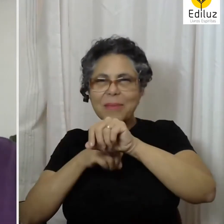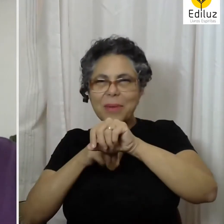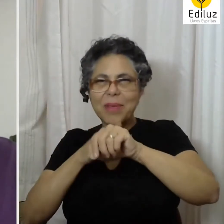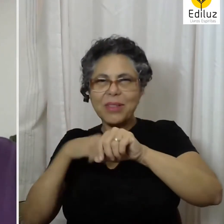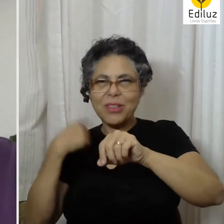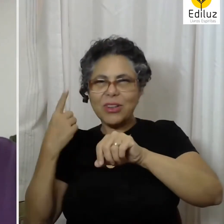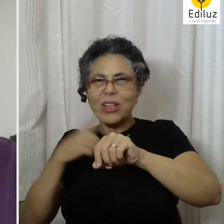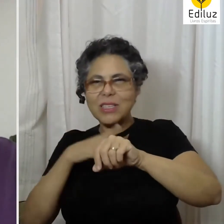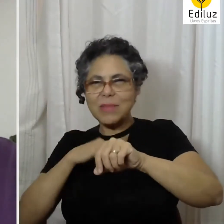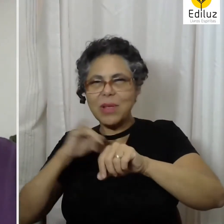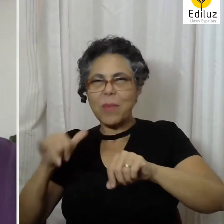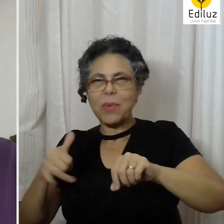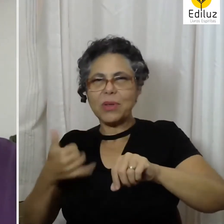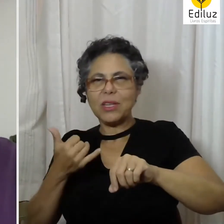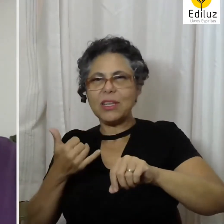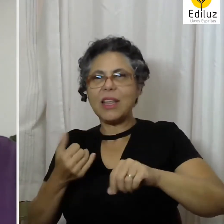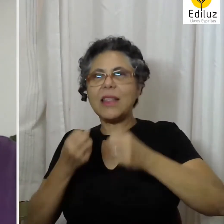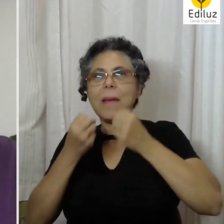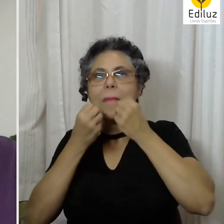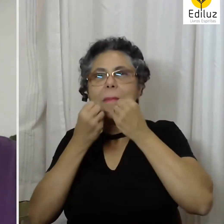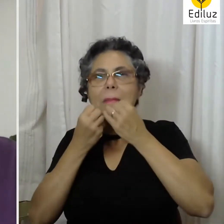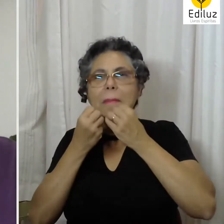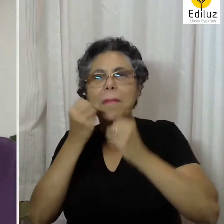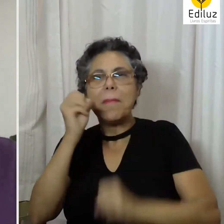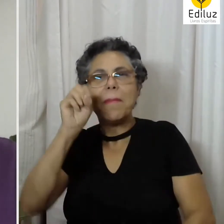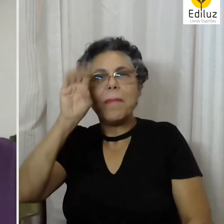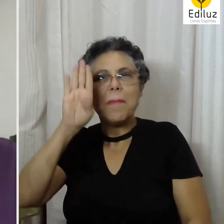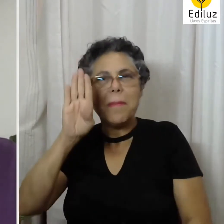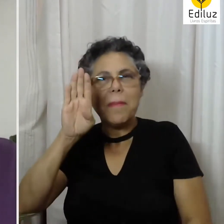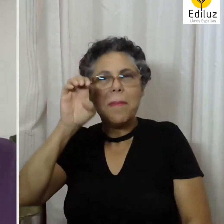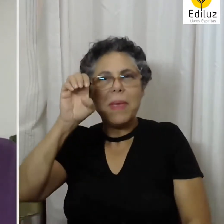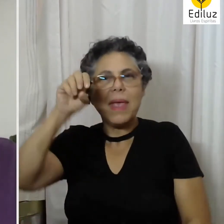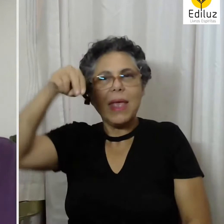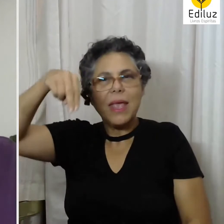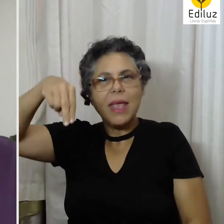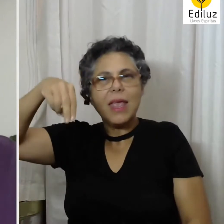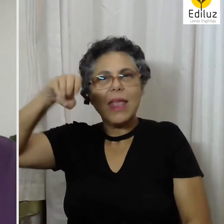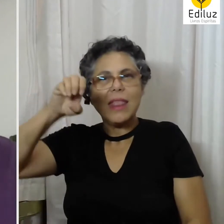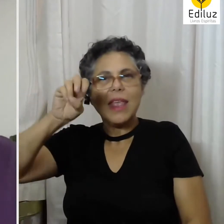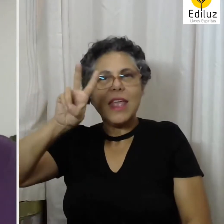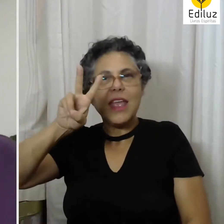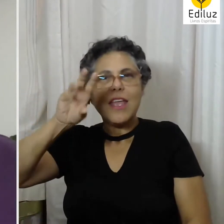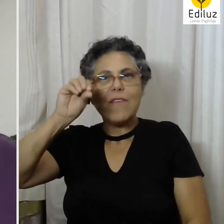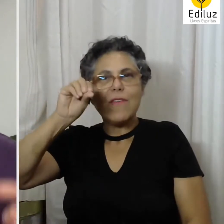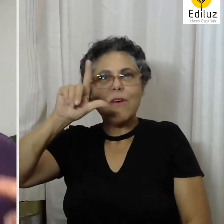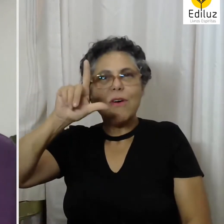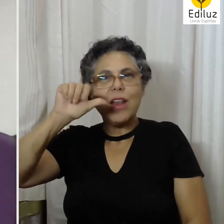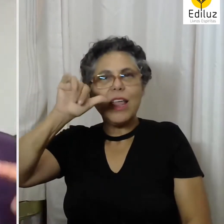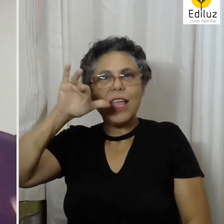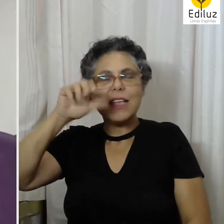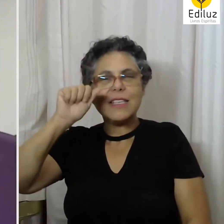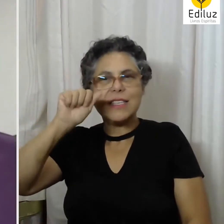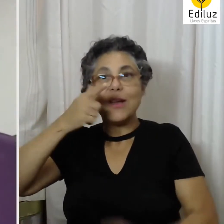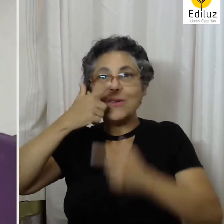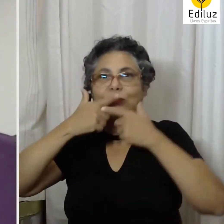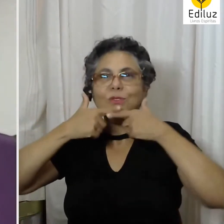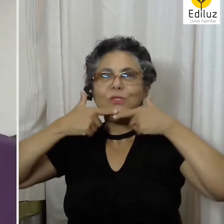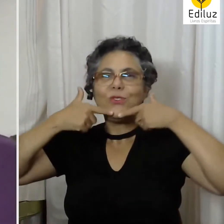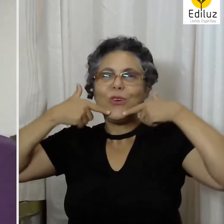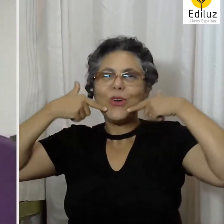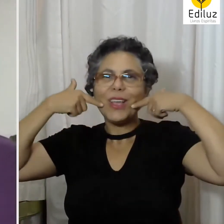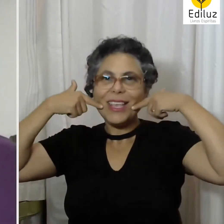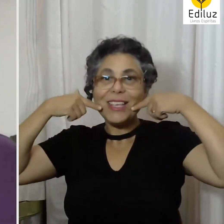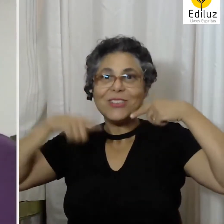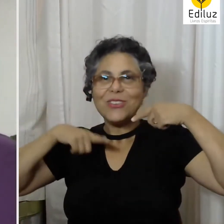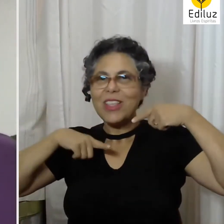a oportunidade da benevolência. Um sorriso. Um sorriso tem um efeito, além de